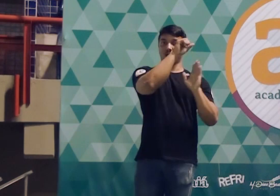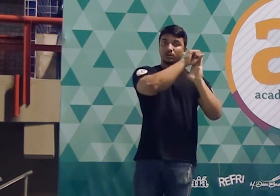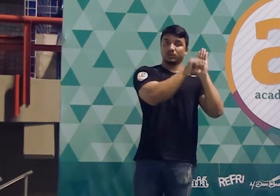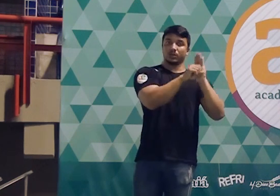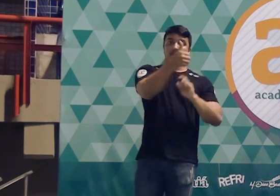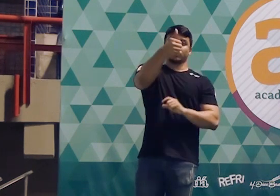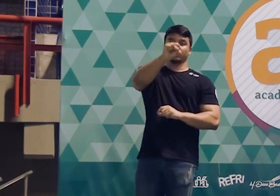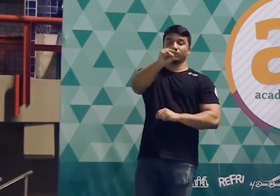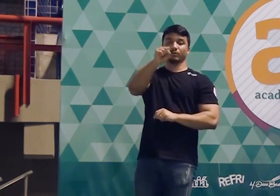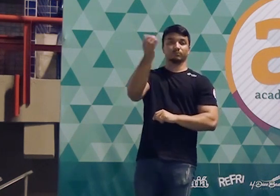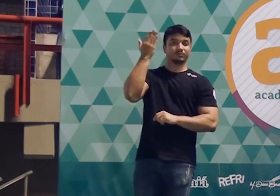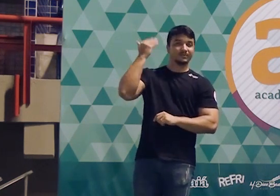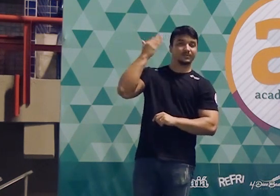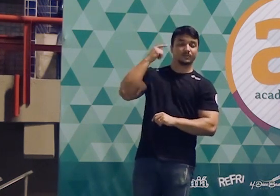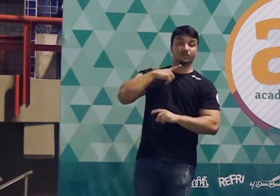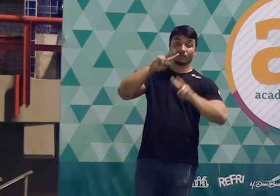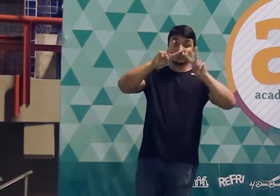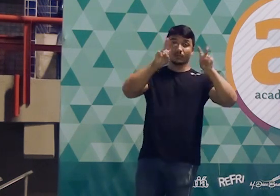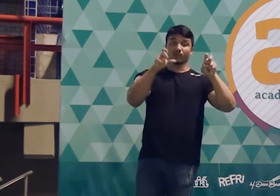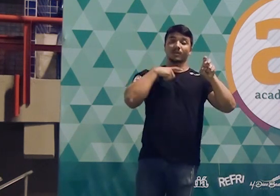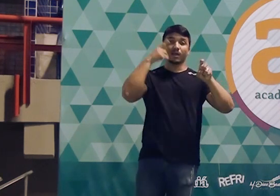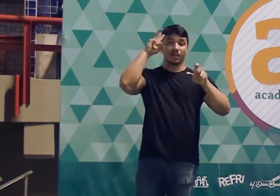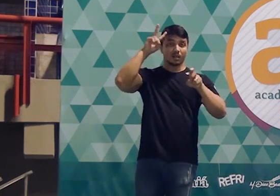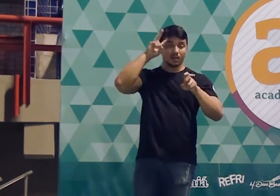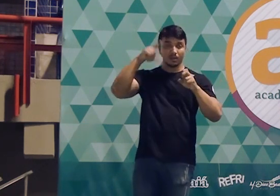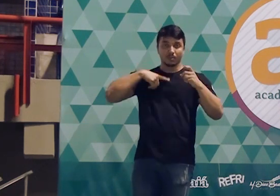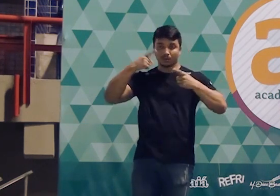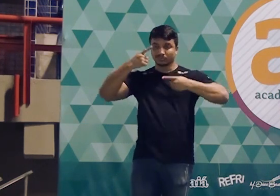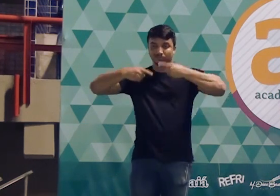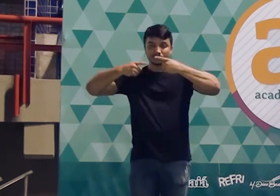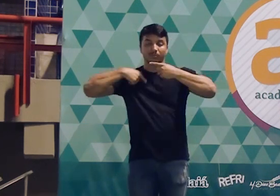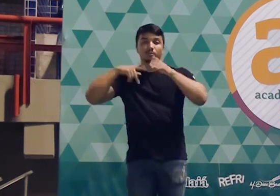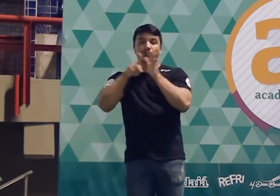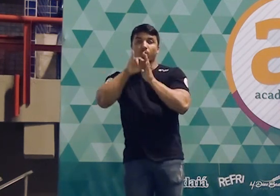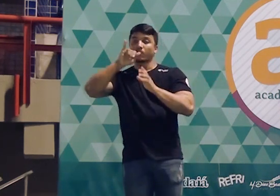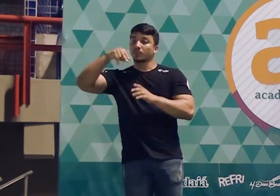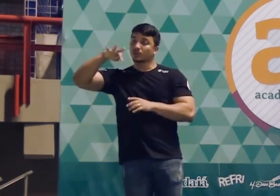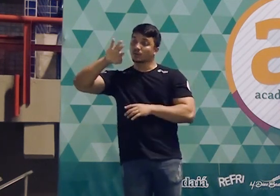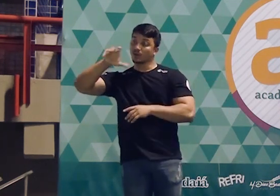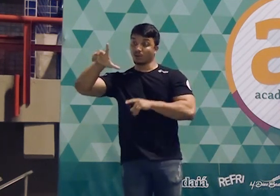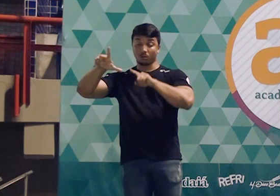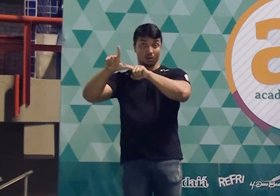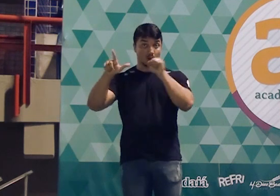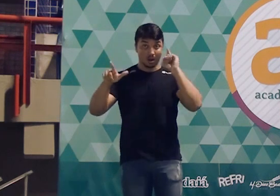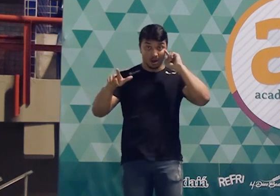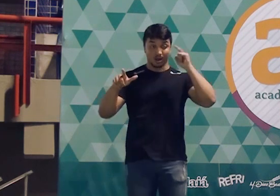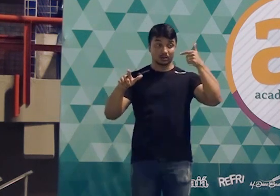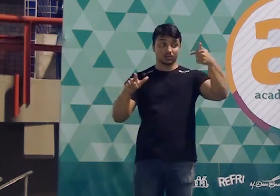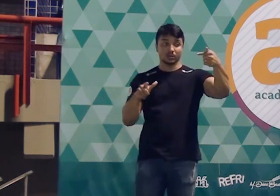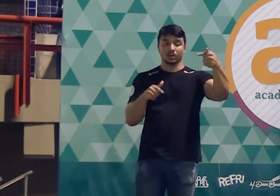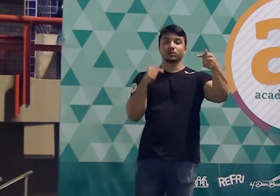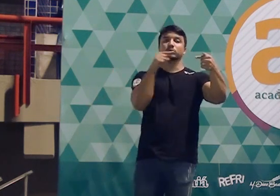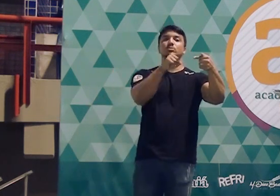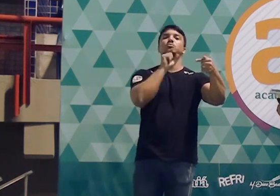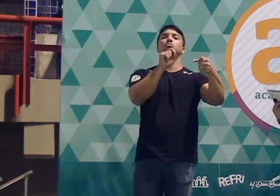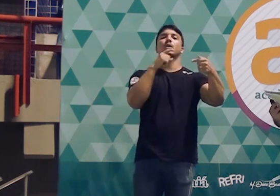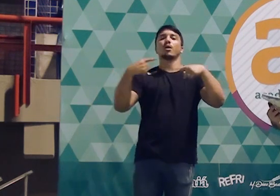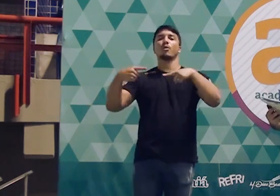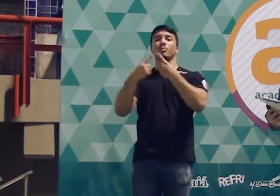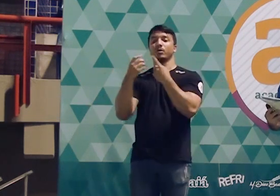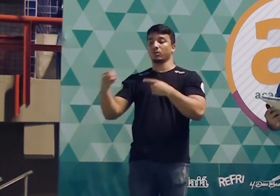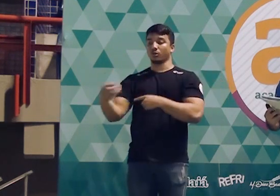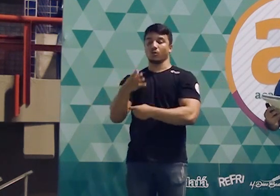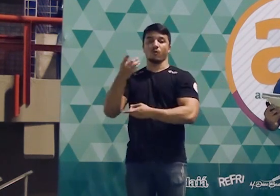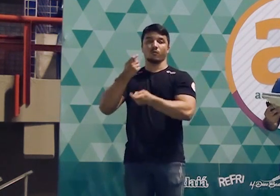século XVIII, e propôs para a gente uma discussão da Intel. Nessa sétima, ele está falando de quê? Ele está falando da